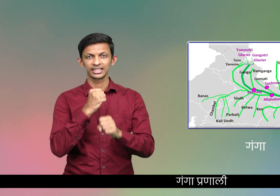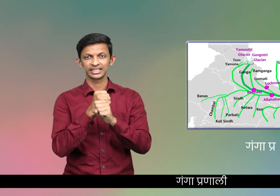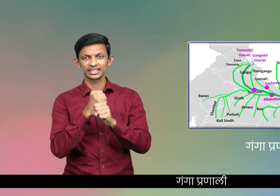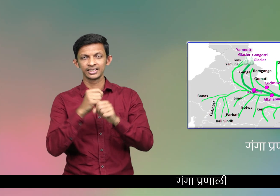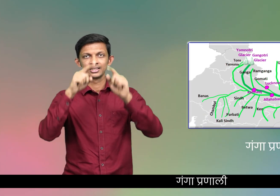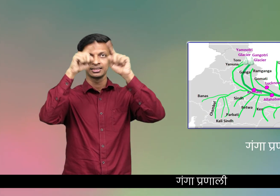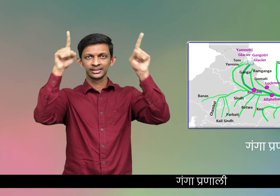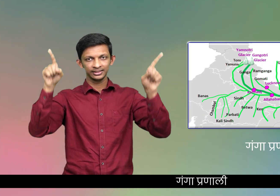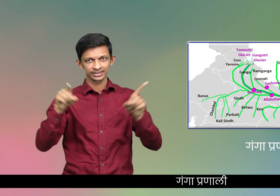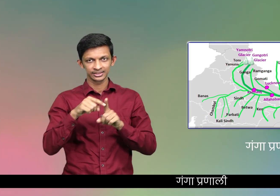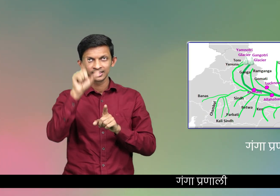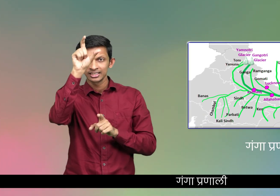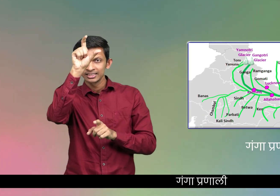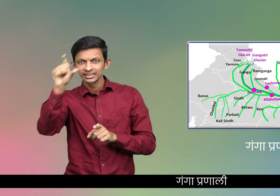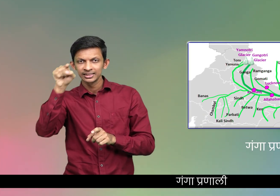गंगा प्रणाली: